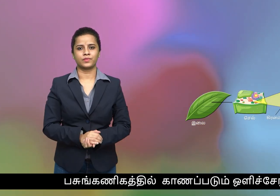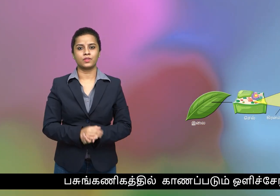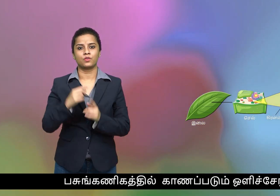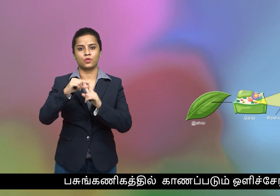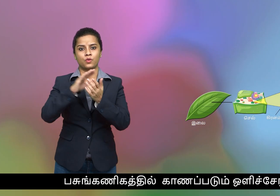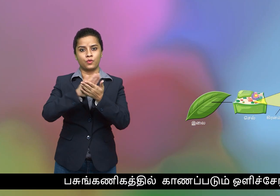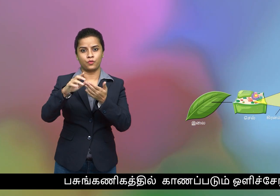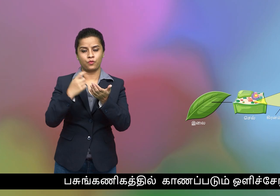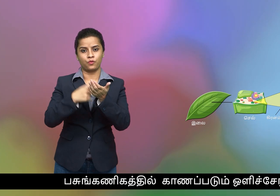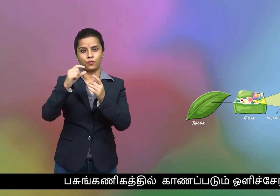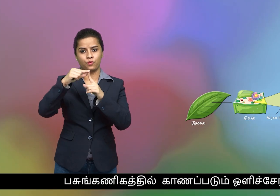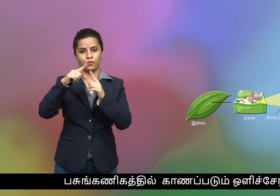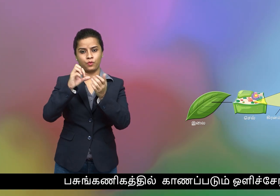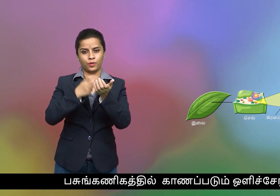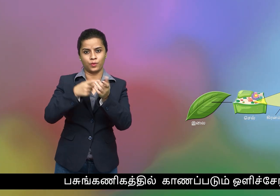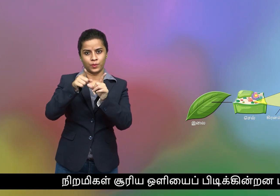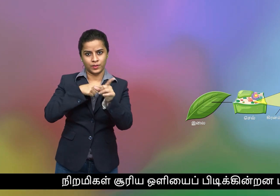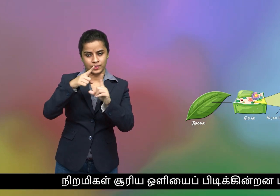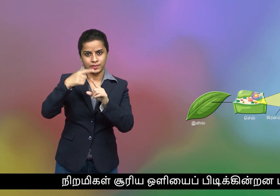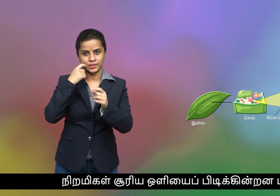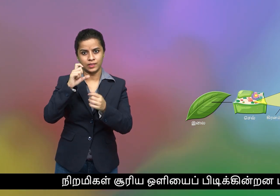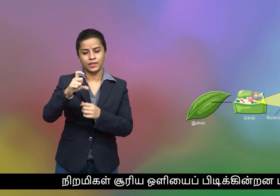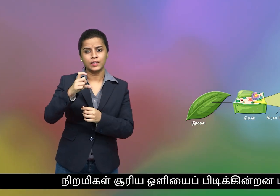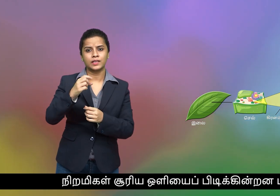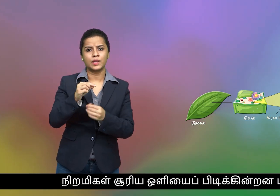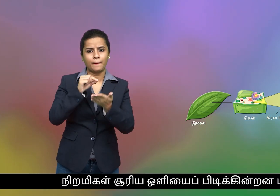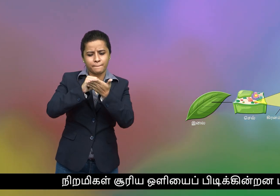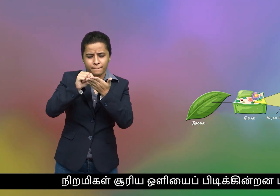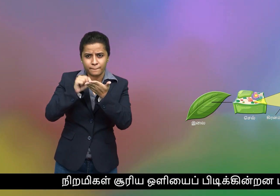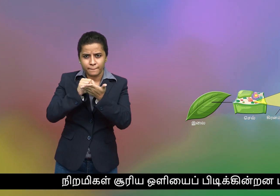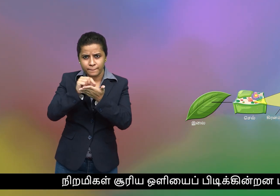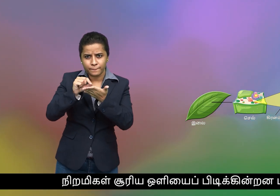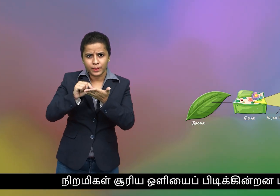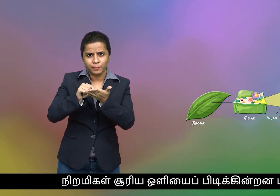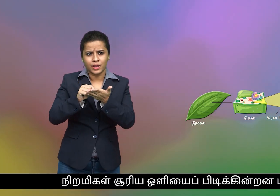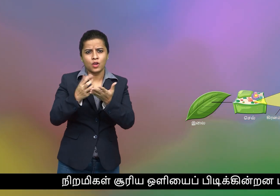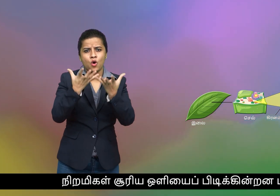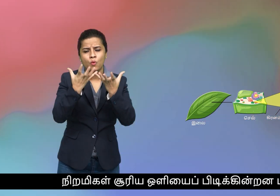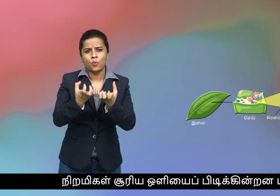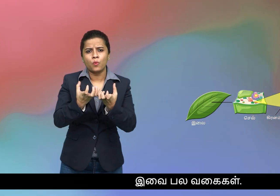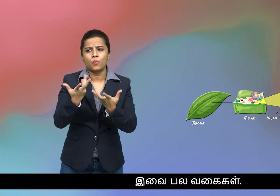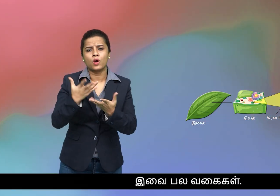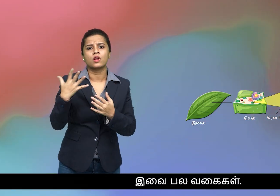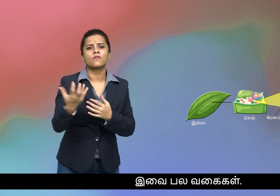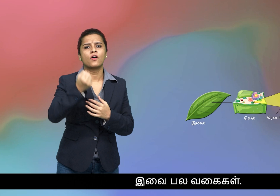பசுங்கனிகத்தில் காணப்படும் ஒளிச்சேர்க்கை நிறமிகள் சூரிய ஒளியை பிடிக்கின்றன மற்றும் இவை பல வகைகள்.